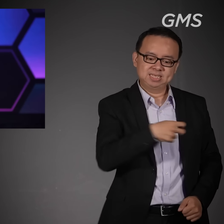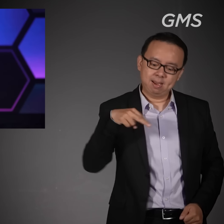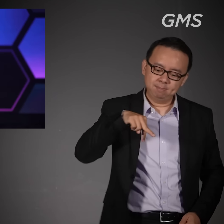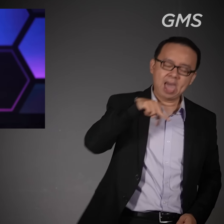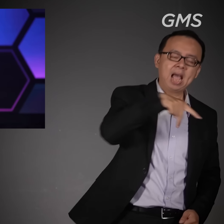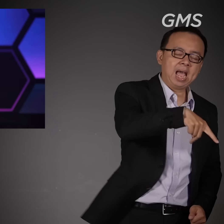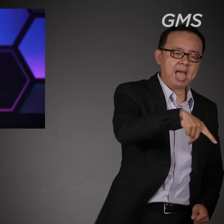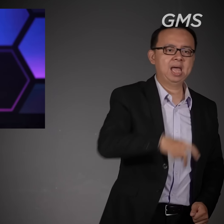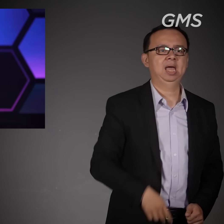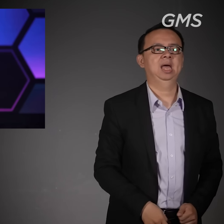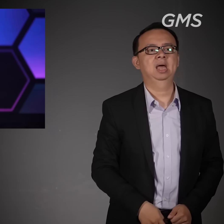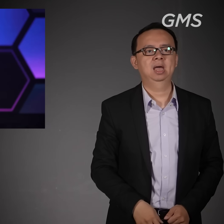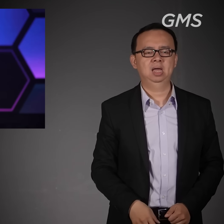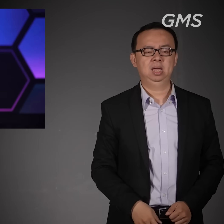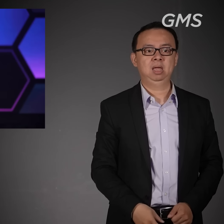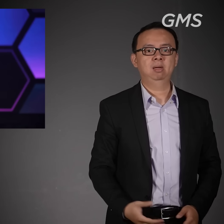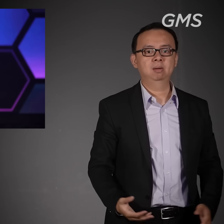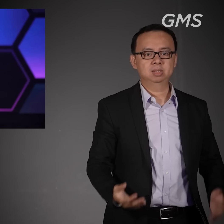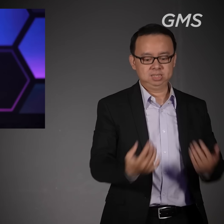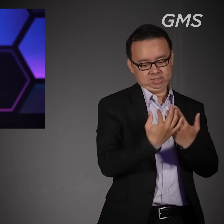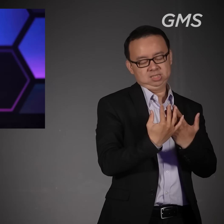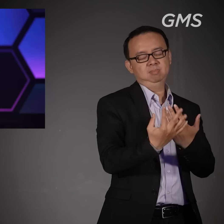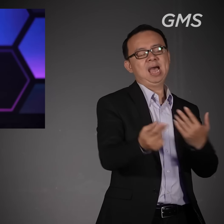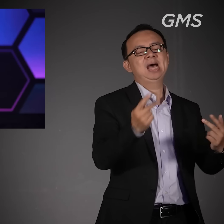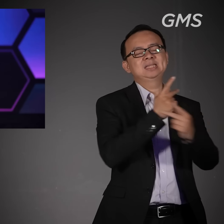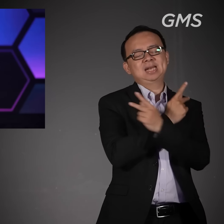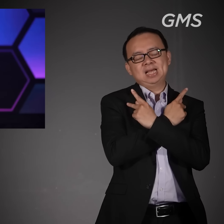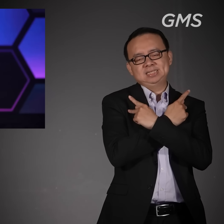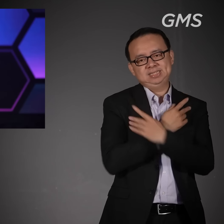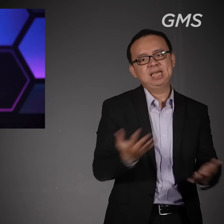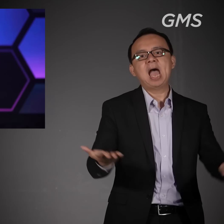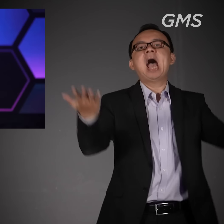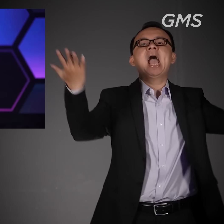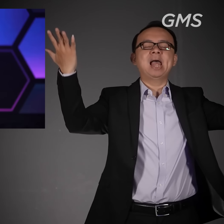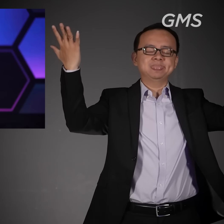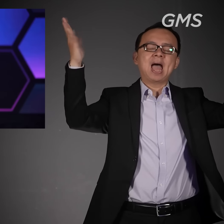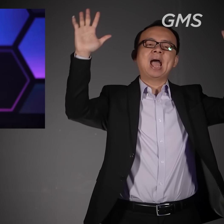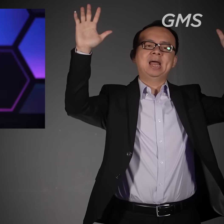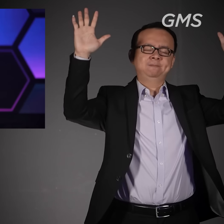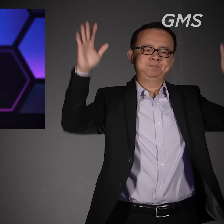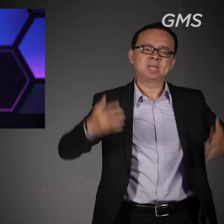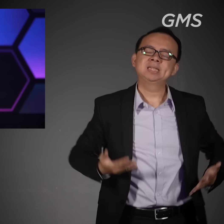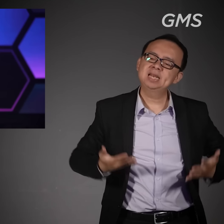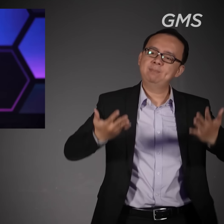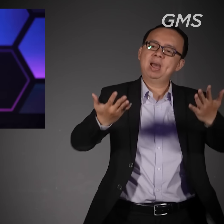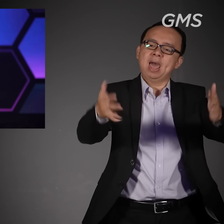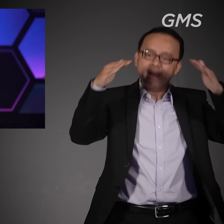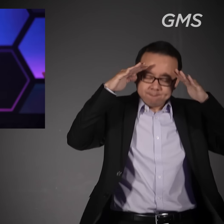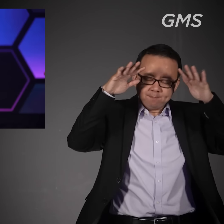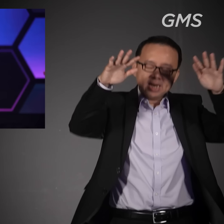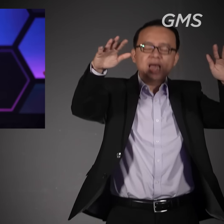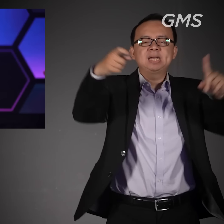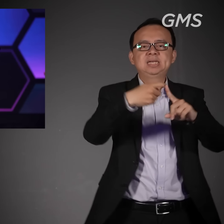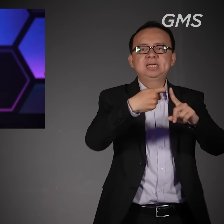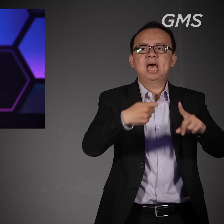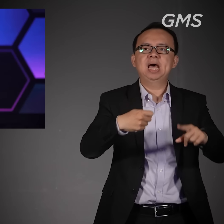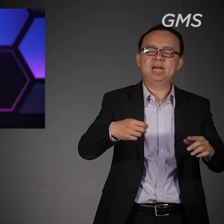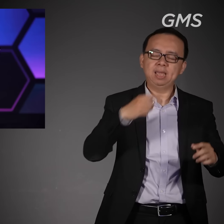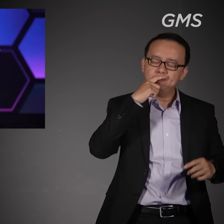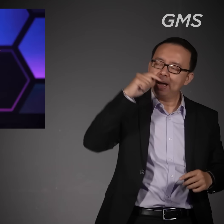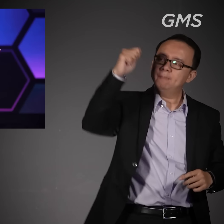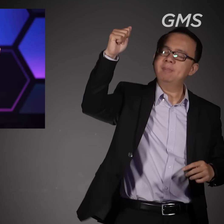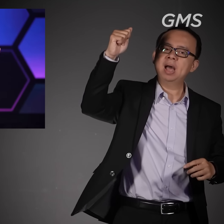terjadi. Jemaat yang terkasih, mari angkat tangan tinggi-tinggi. Terimalah berkat dari Allah Bapa, Allah Putra, dan Allah